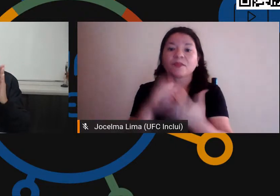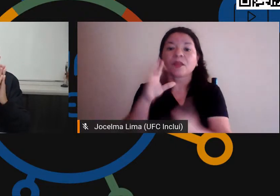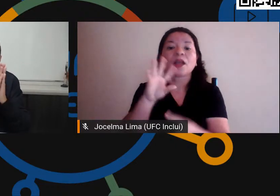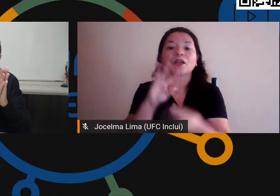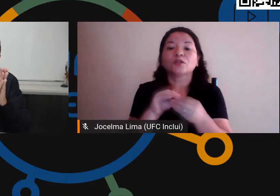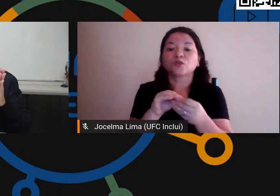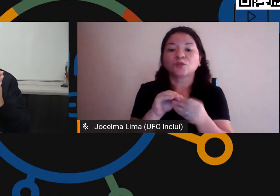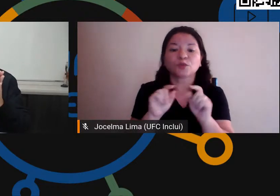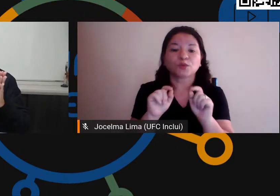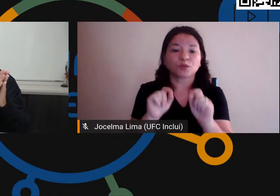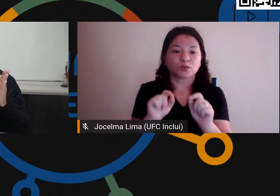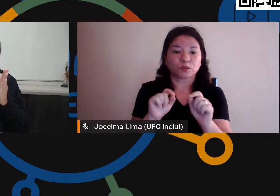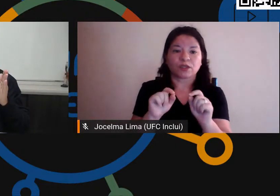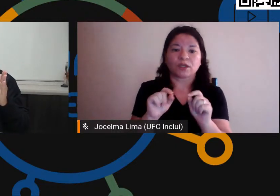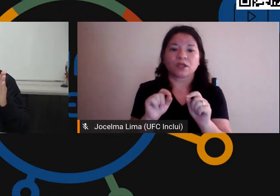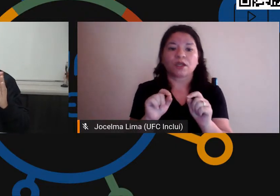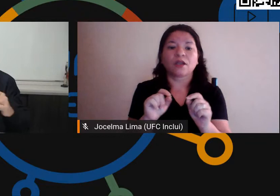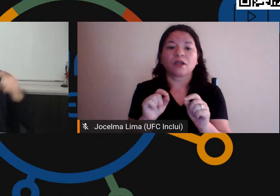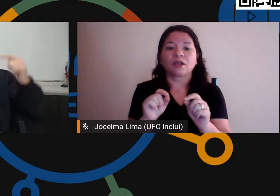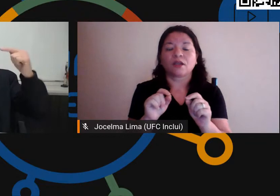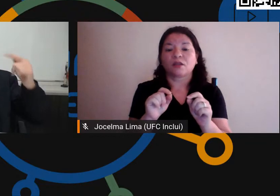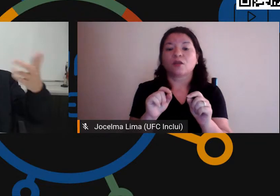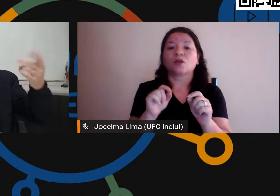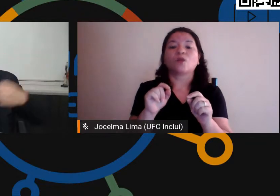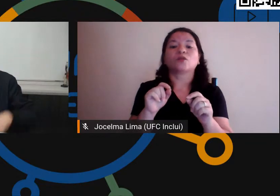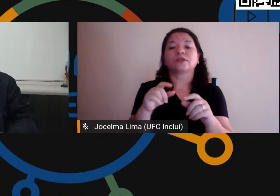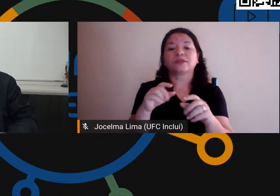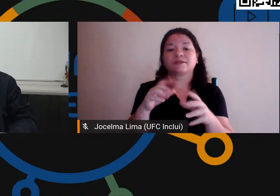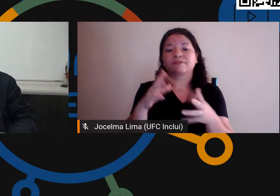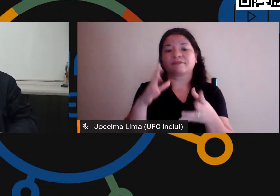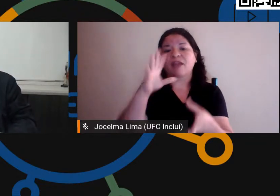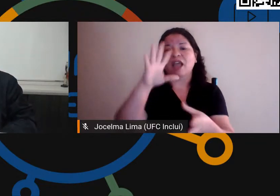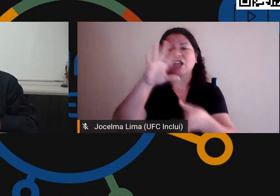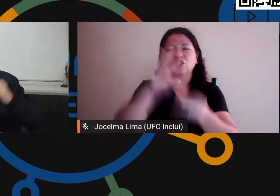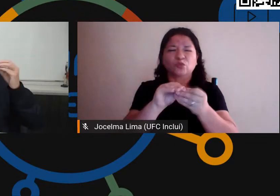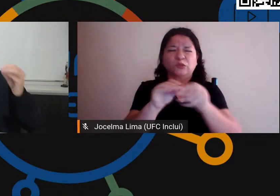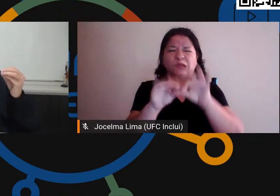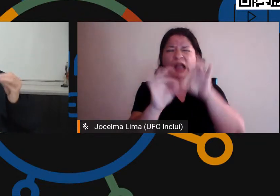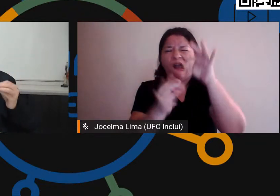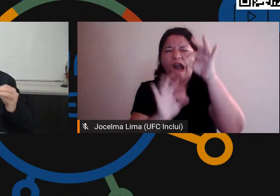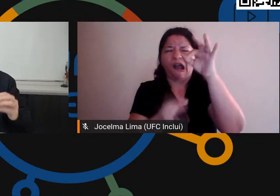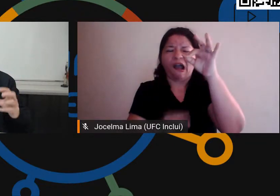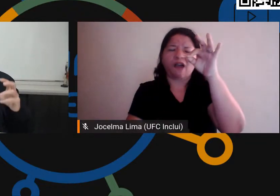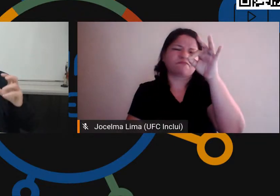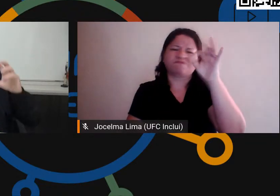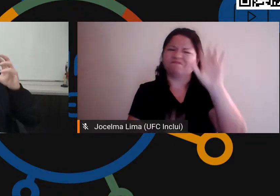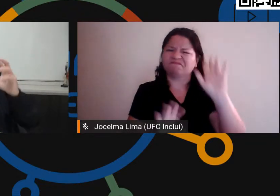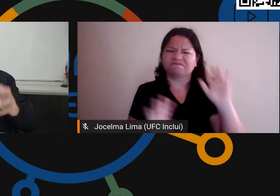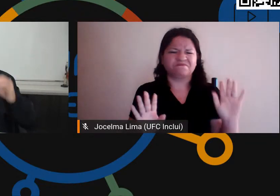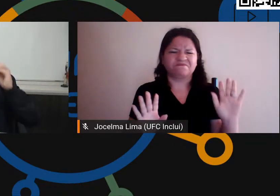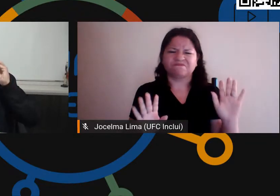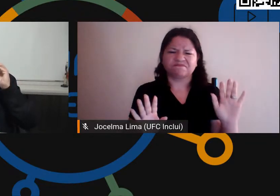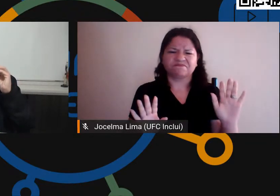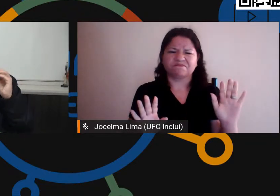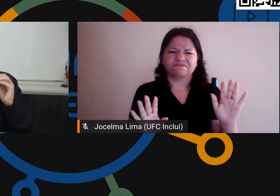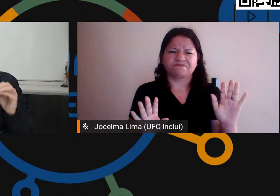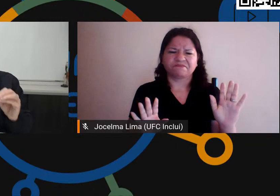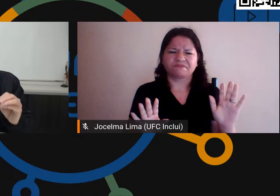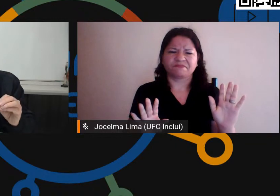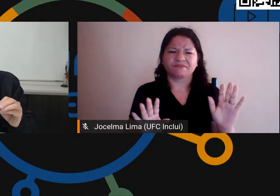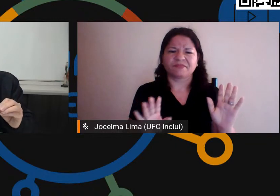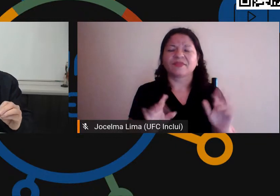tem, depois do resumo, seu texto inteiro, não precisa fazer um resumo grandão. Pode fazer um resumo de 3-4 páginas. Desculpa,